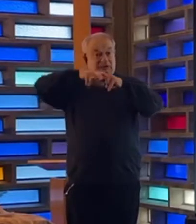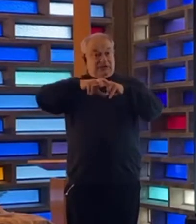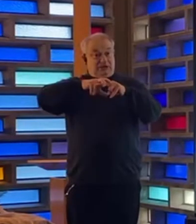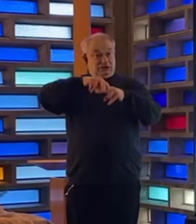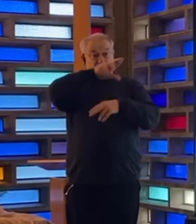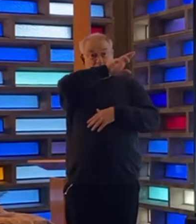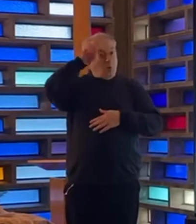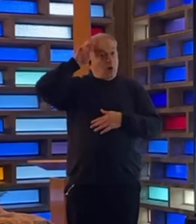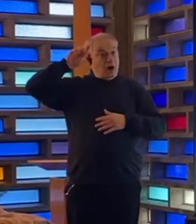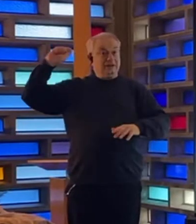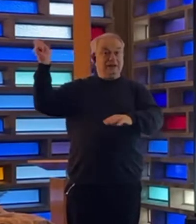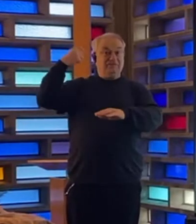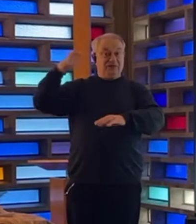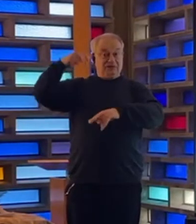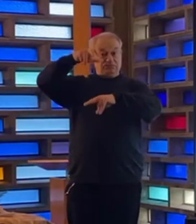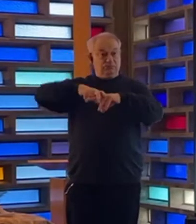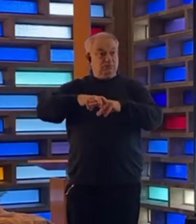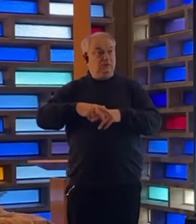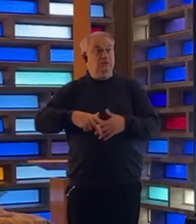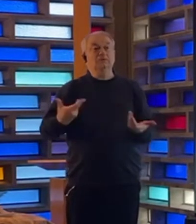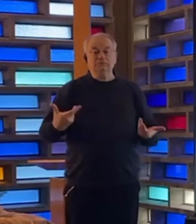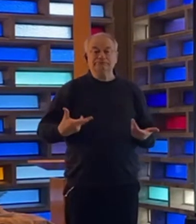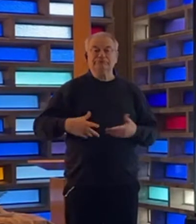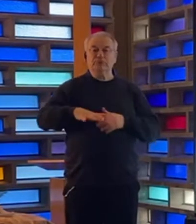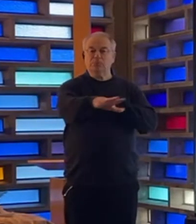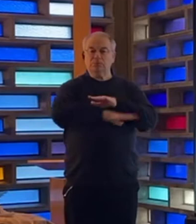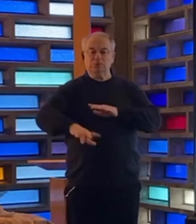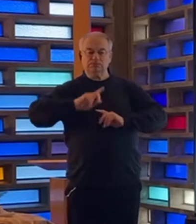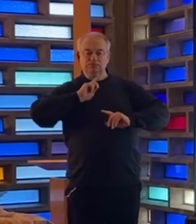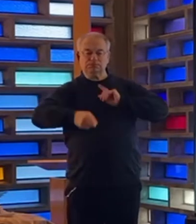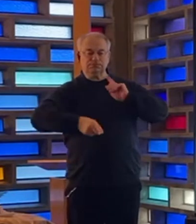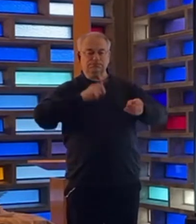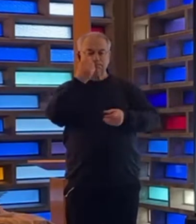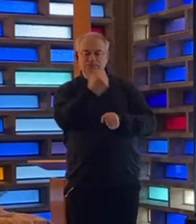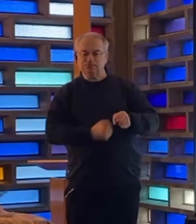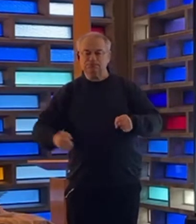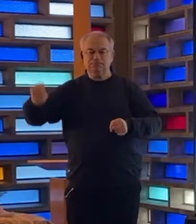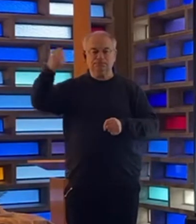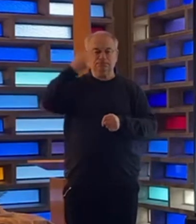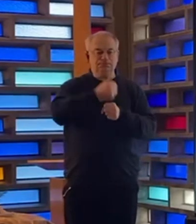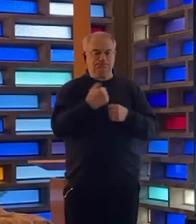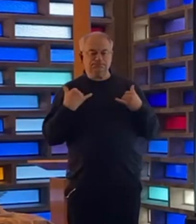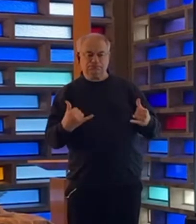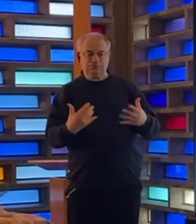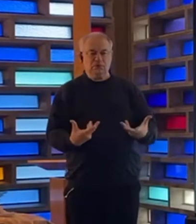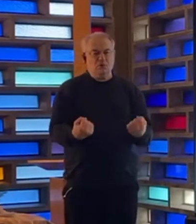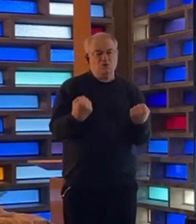ville et dirigera son royaume. Il l'établira et le rendra solide en